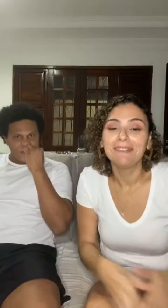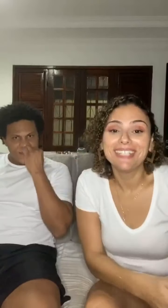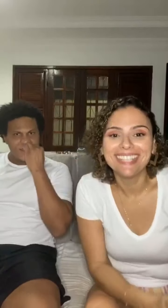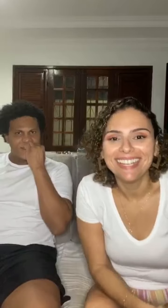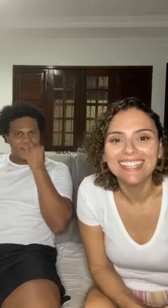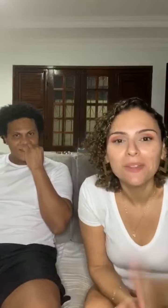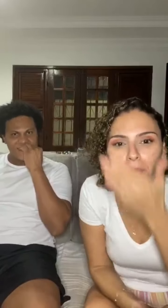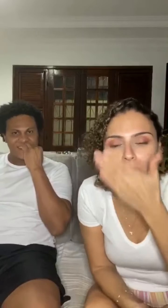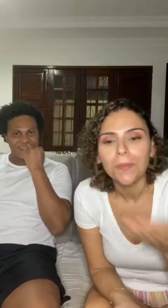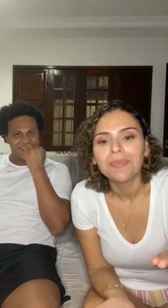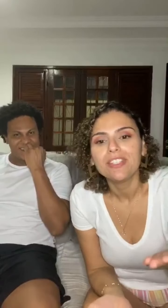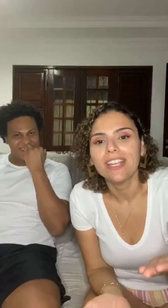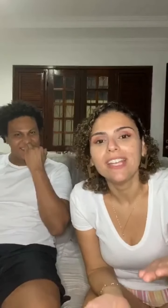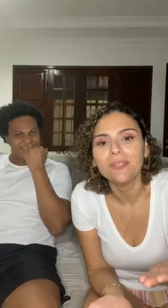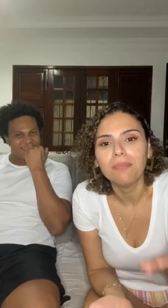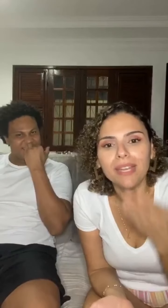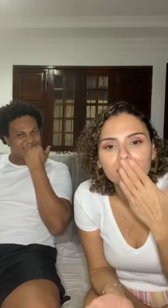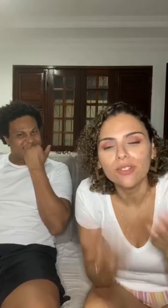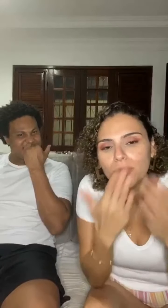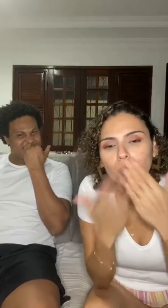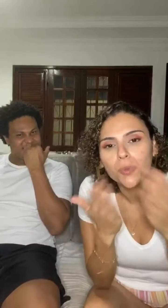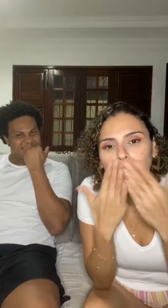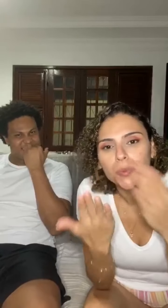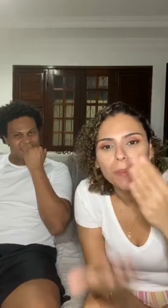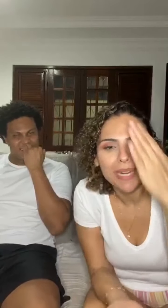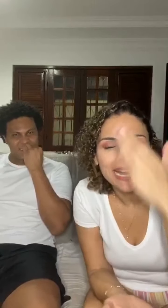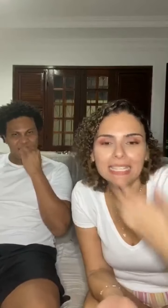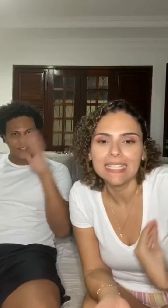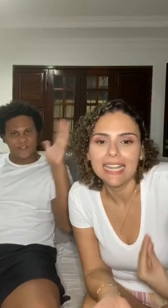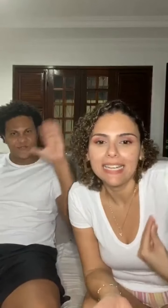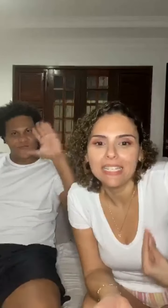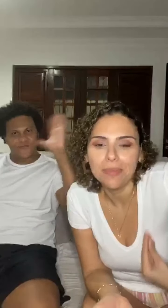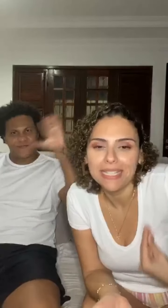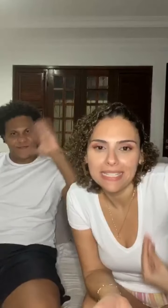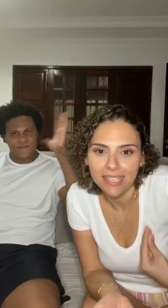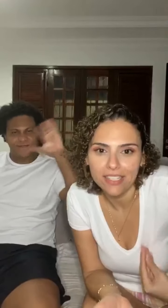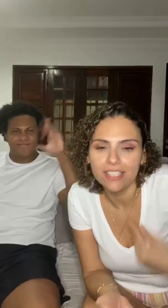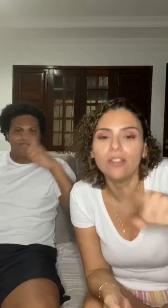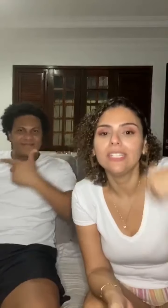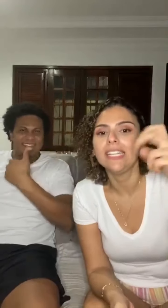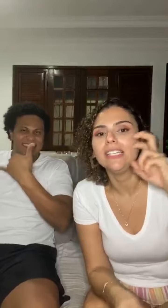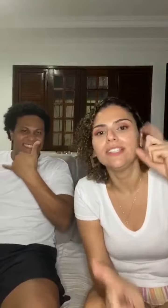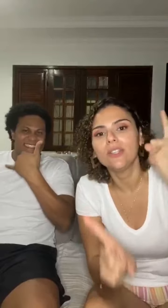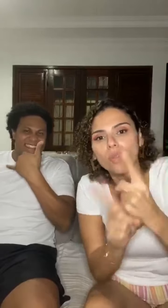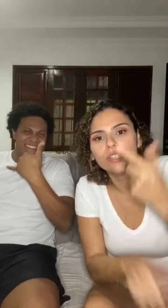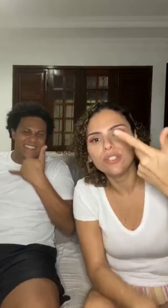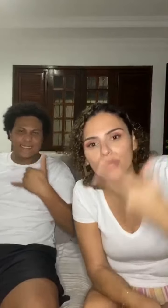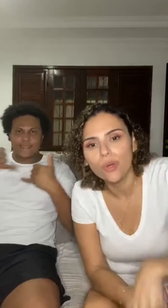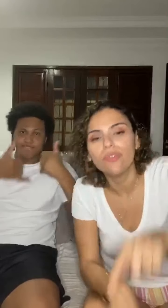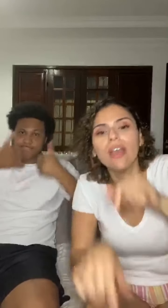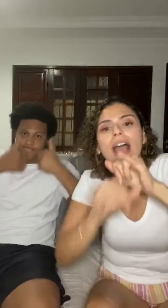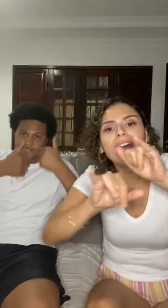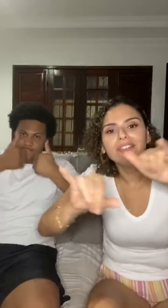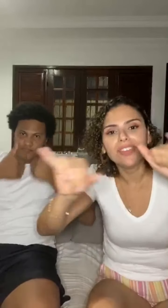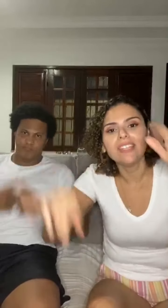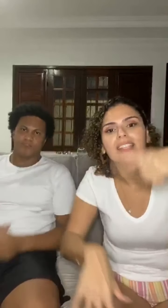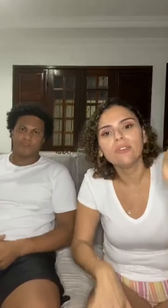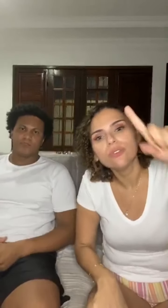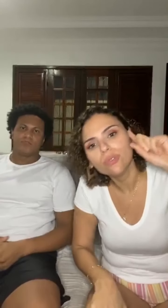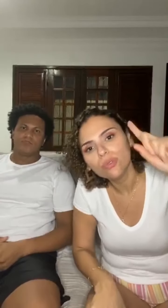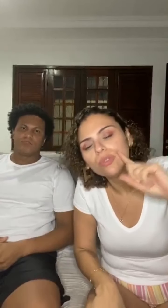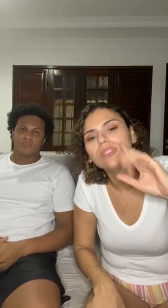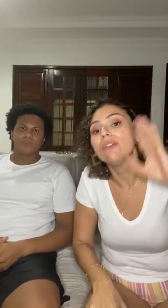Pois é. Gente, beijos. Obrigada por vocês estarem aqui presentes. Na outra quinta a gente se encontra de novo. Avisem